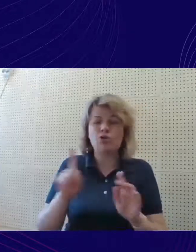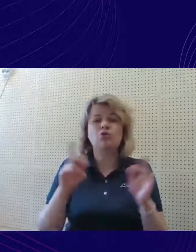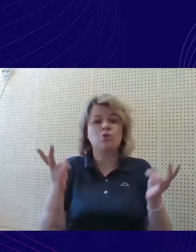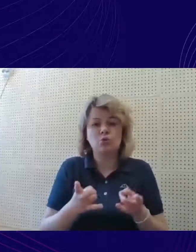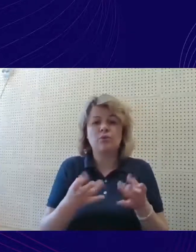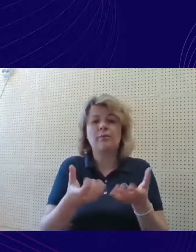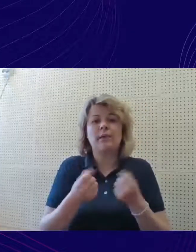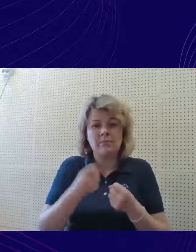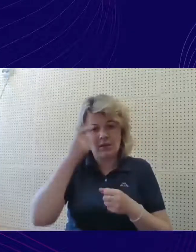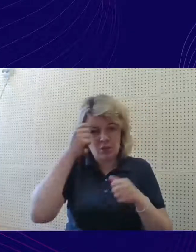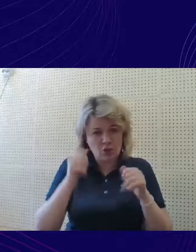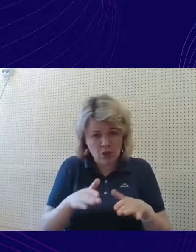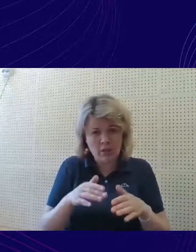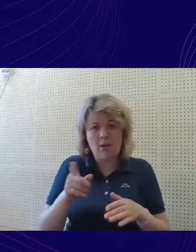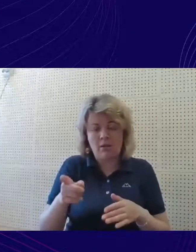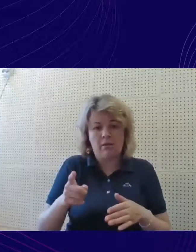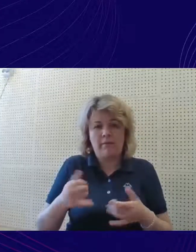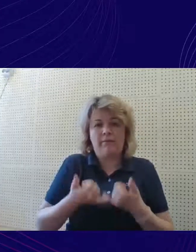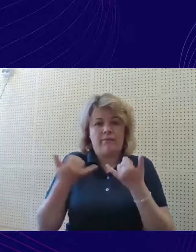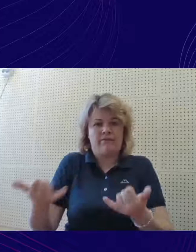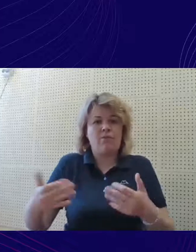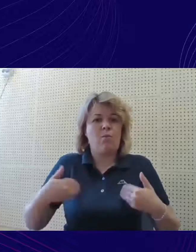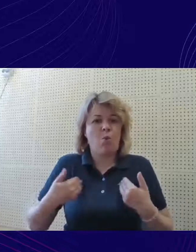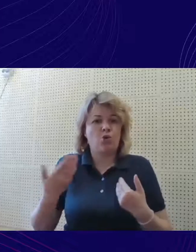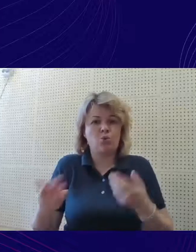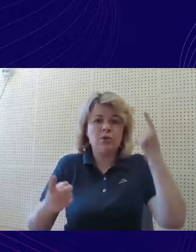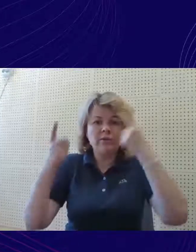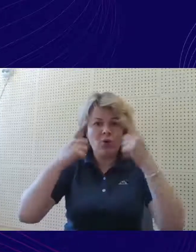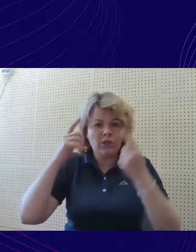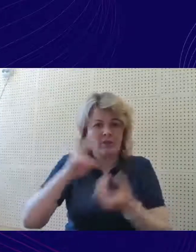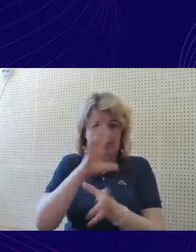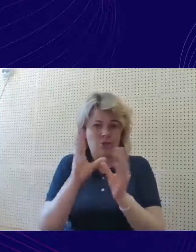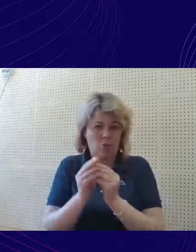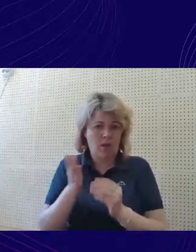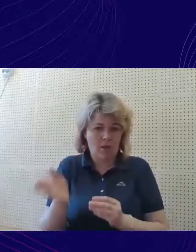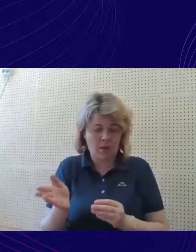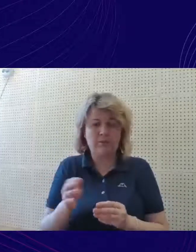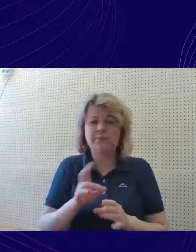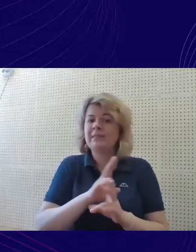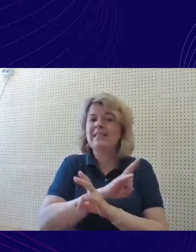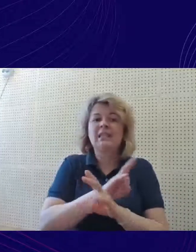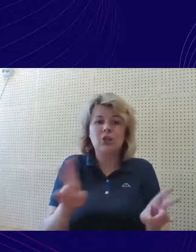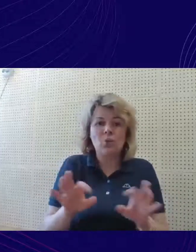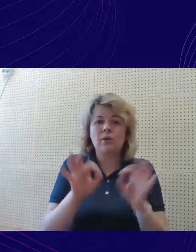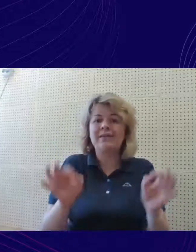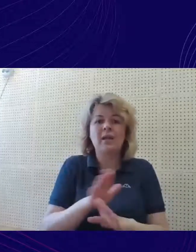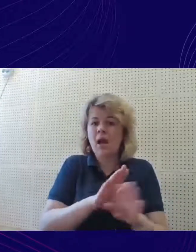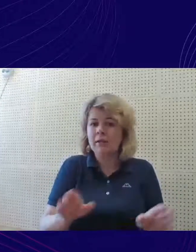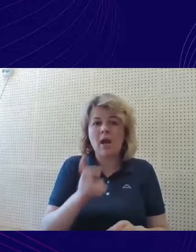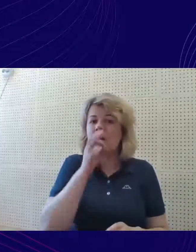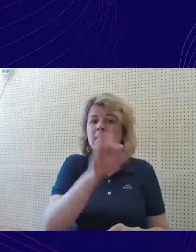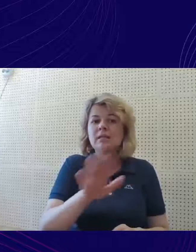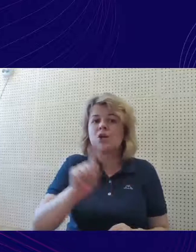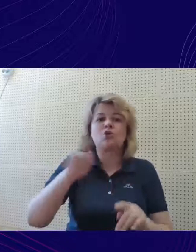пользу творческого результата. Потому что никто и никогда не назовет великим продюсера, который